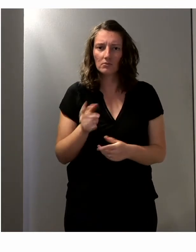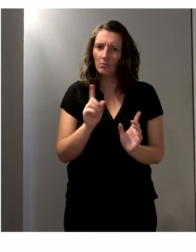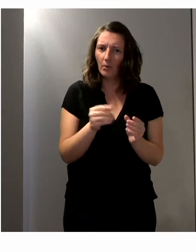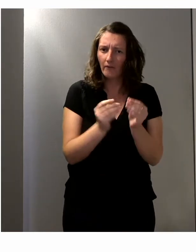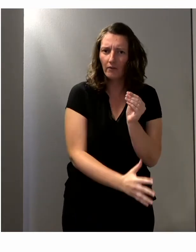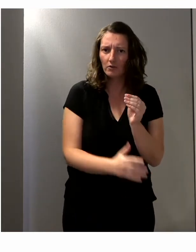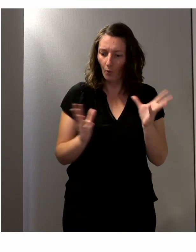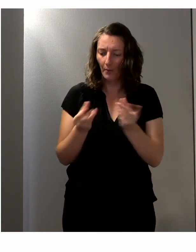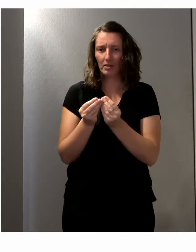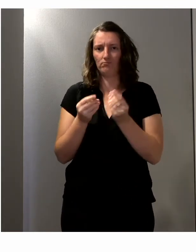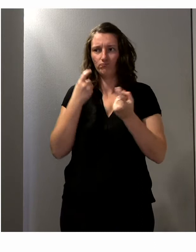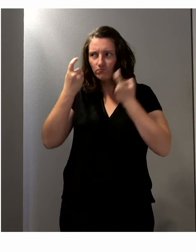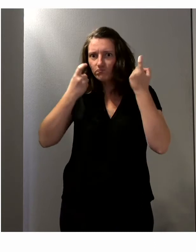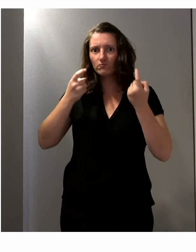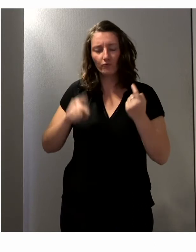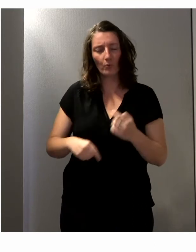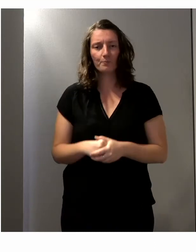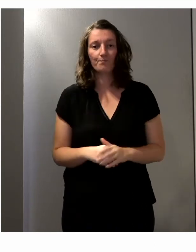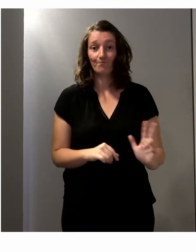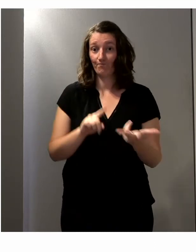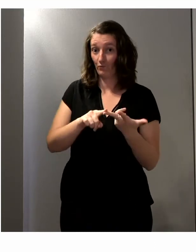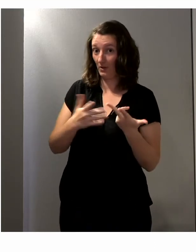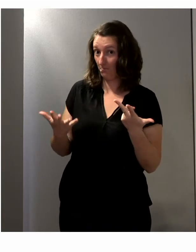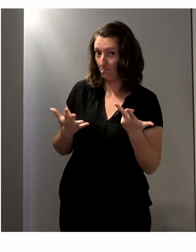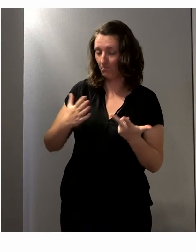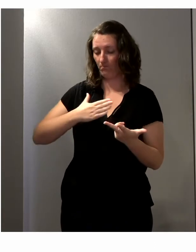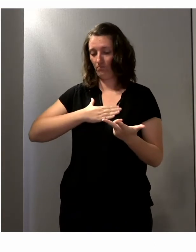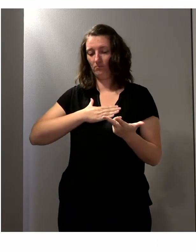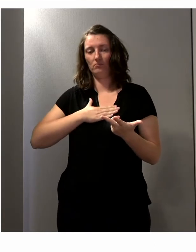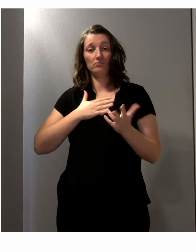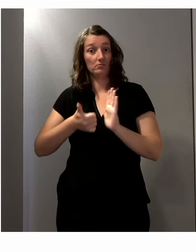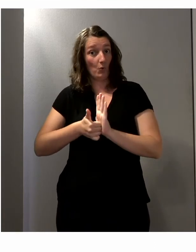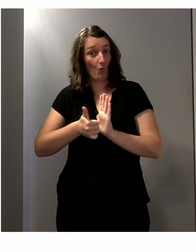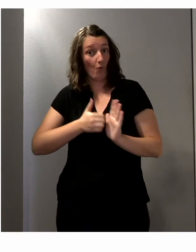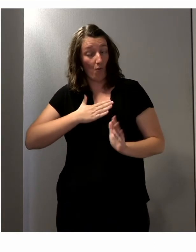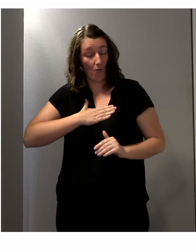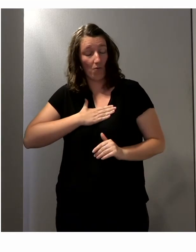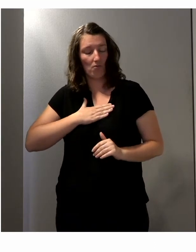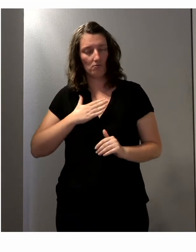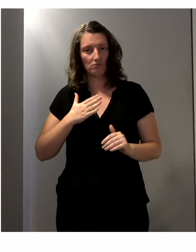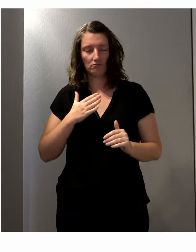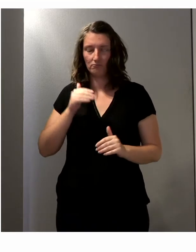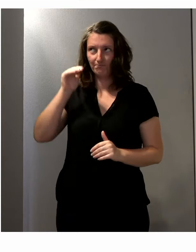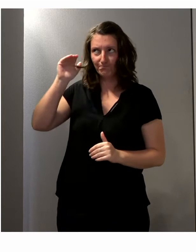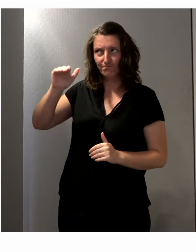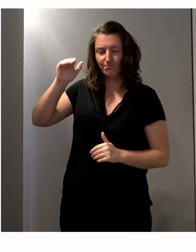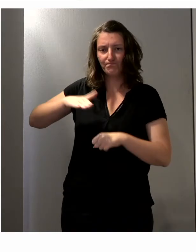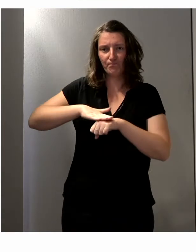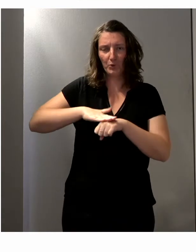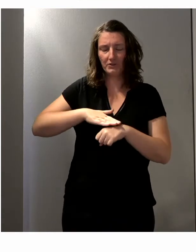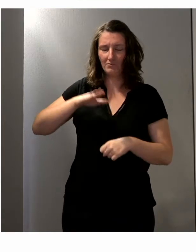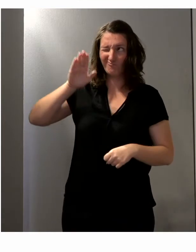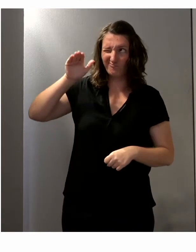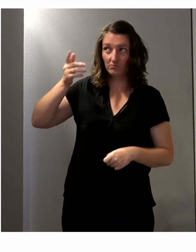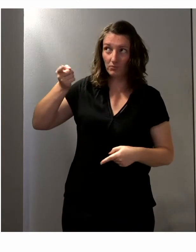cela ensemble. Troisième recommandation, la CNCDH, et c'est son rôle, appelle les pouvoirs publics à relever